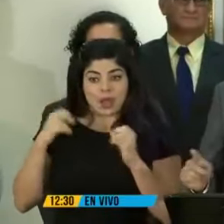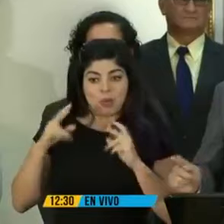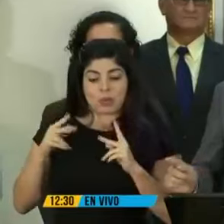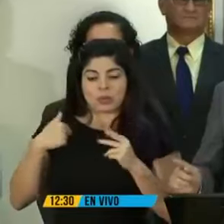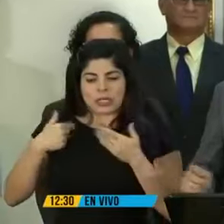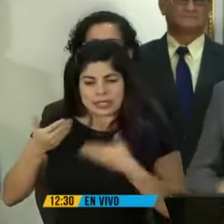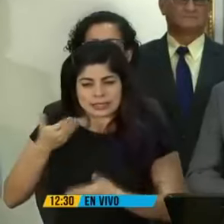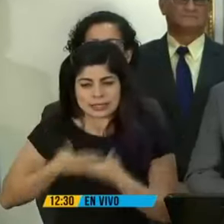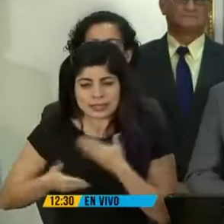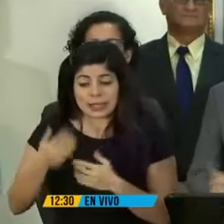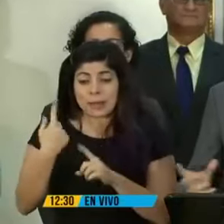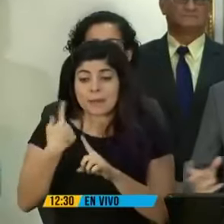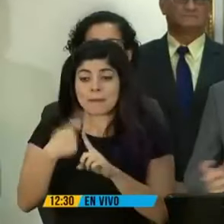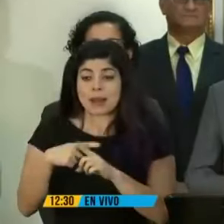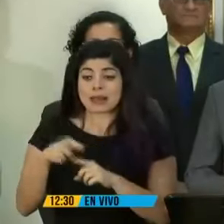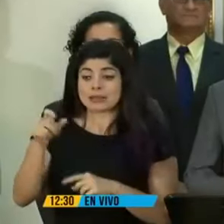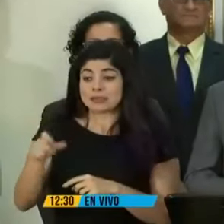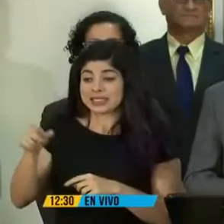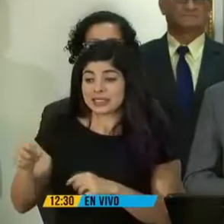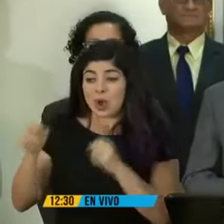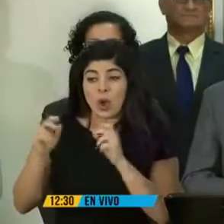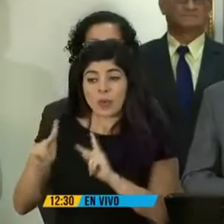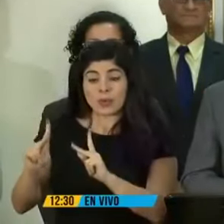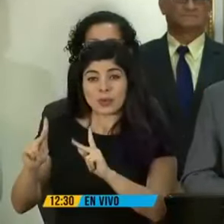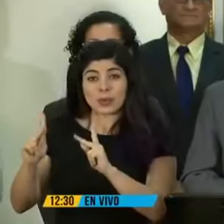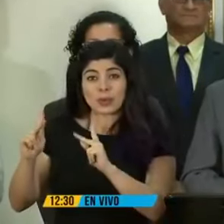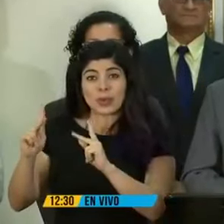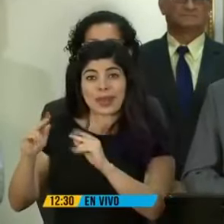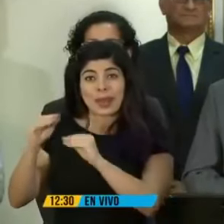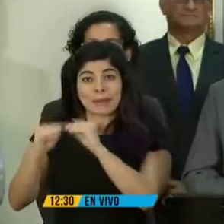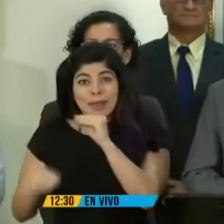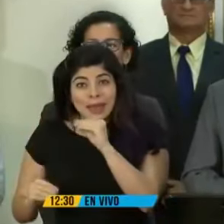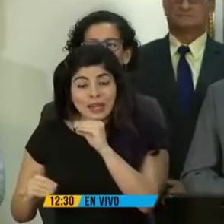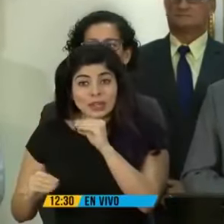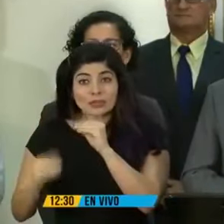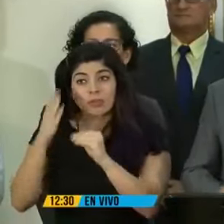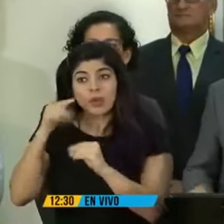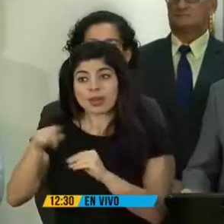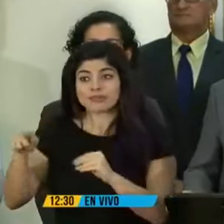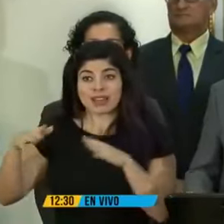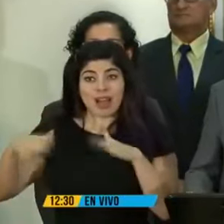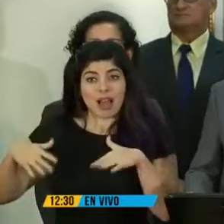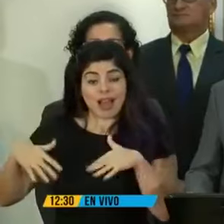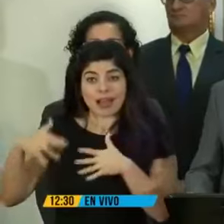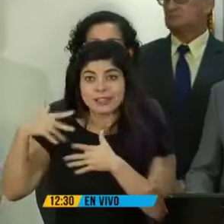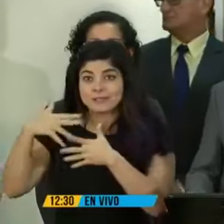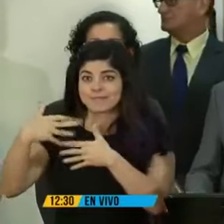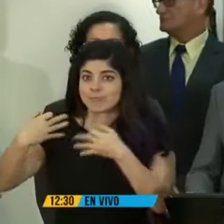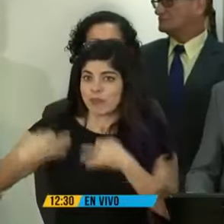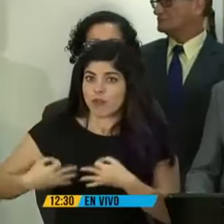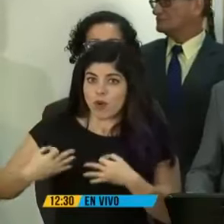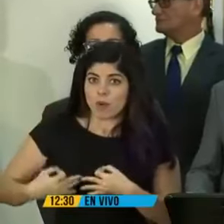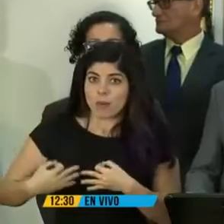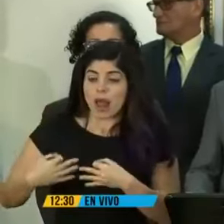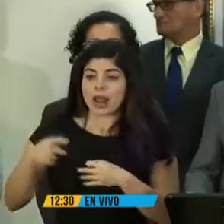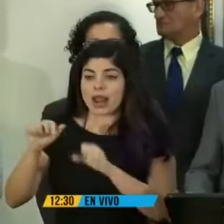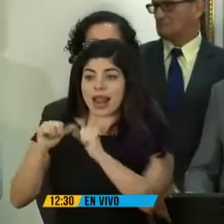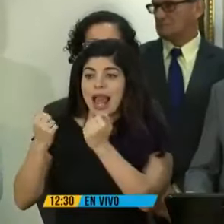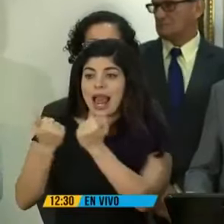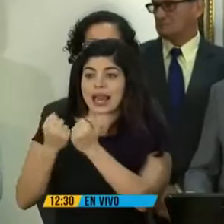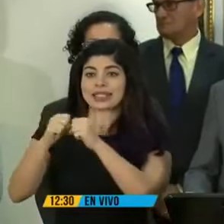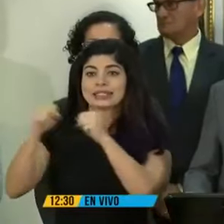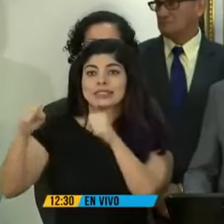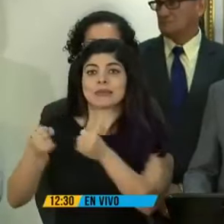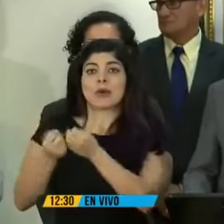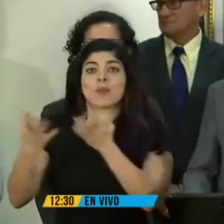y quienes han visto estrecharse sus oportunidades por no concluir sus estudios formales en el ámbito del